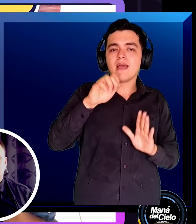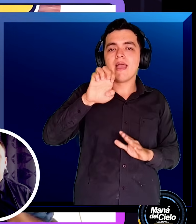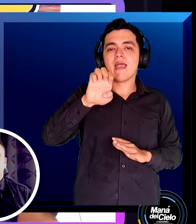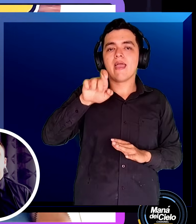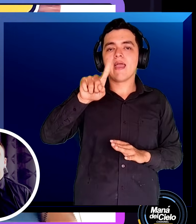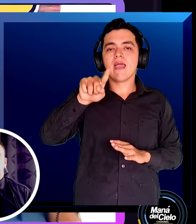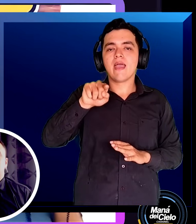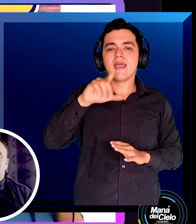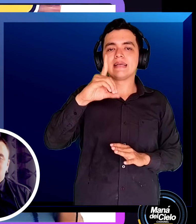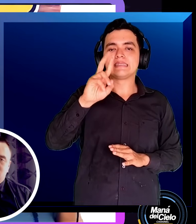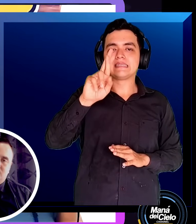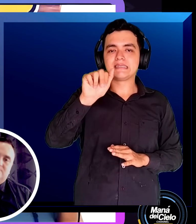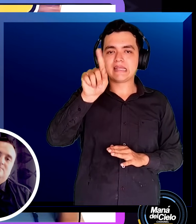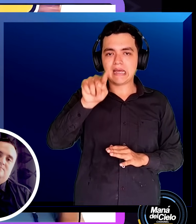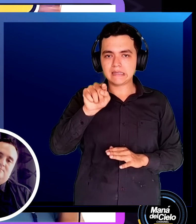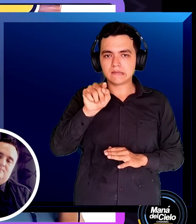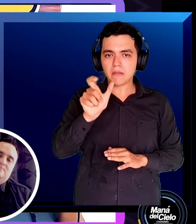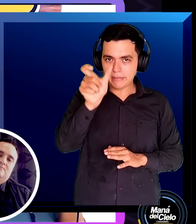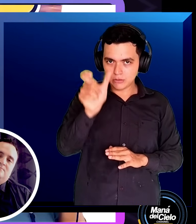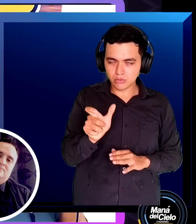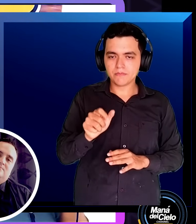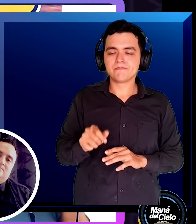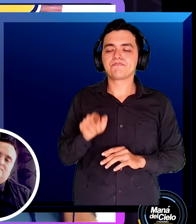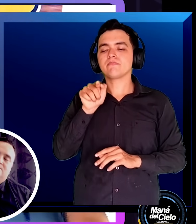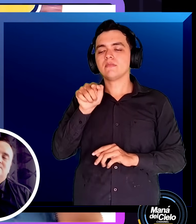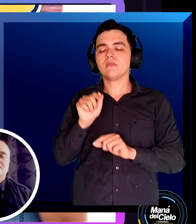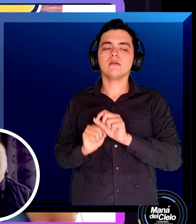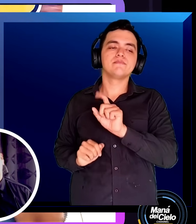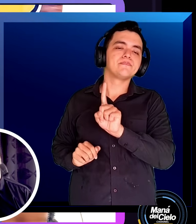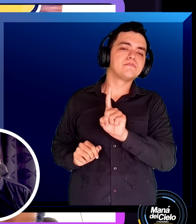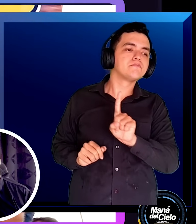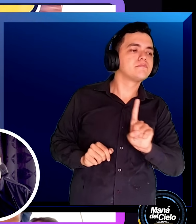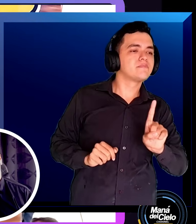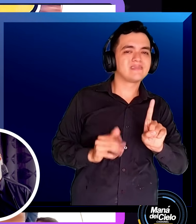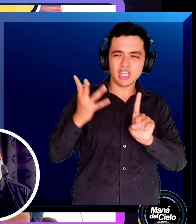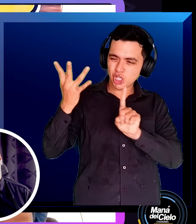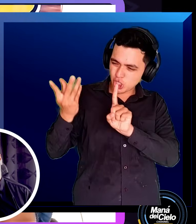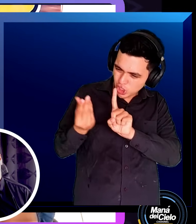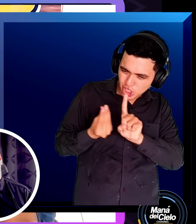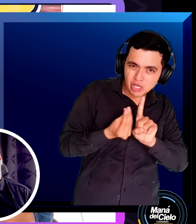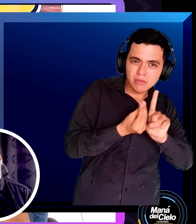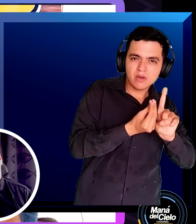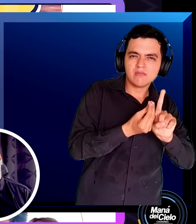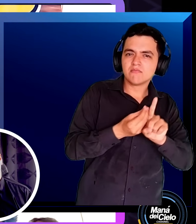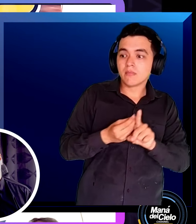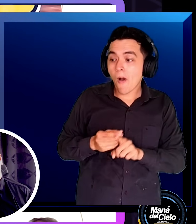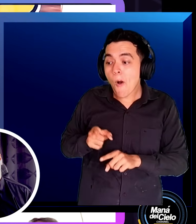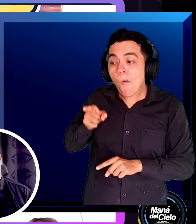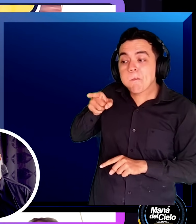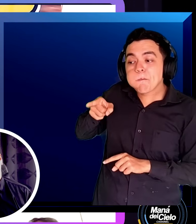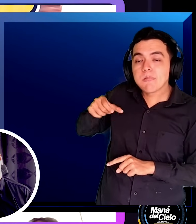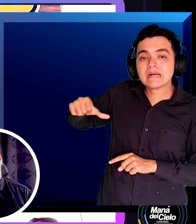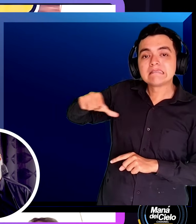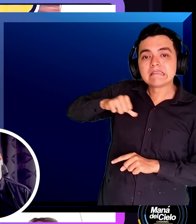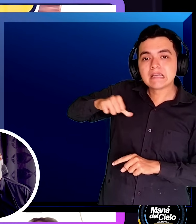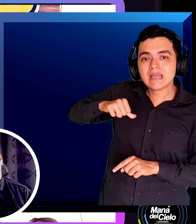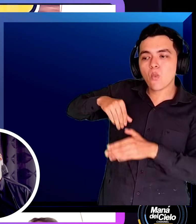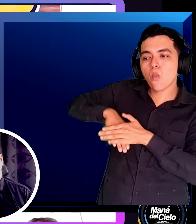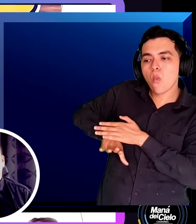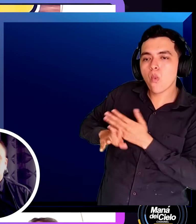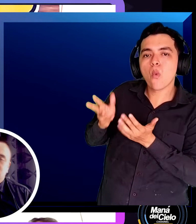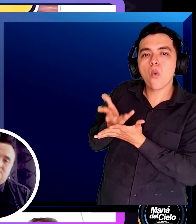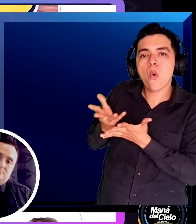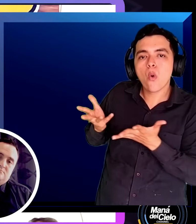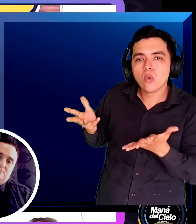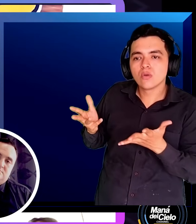para robarle los bienes. Y algunos se les robaban los niños para dedicarlos al dios Moloc.